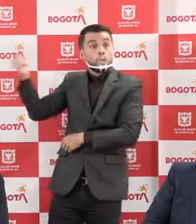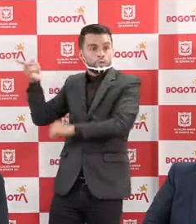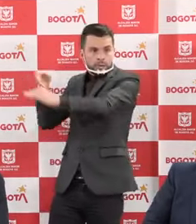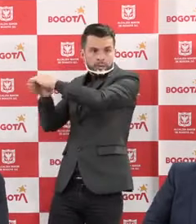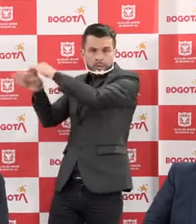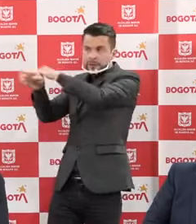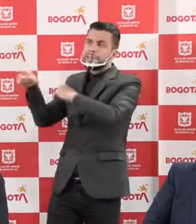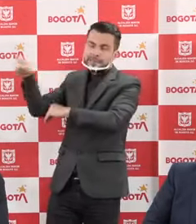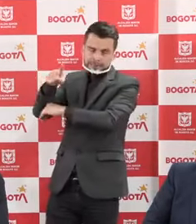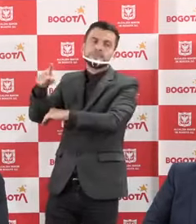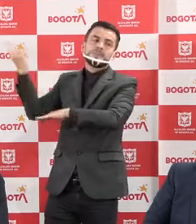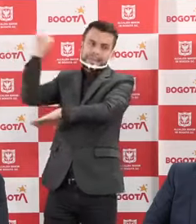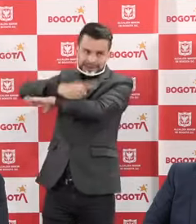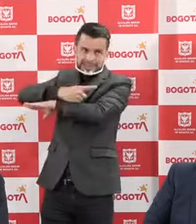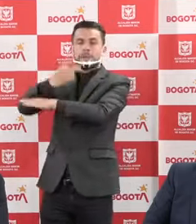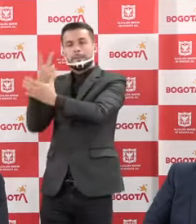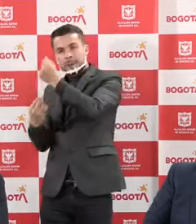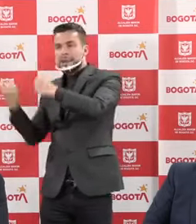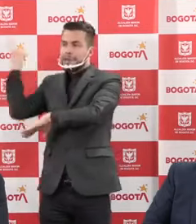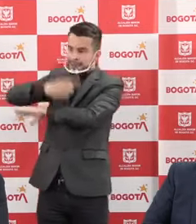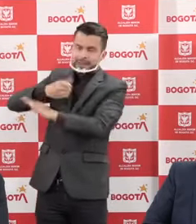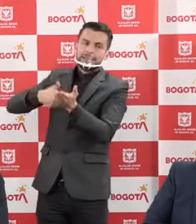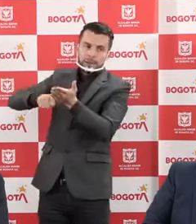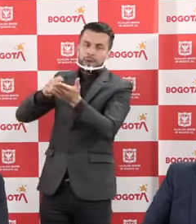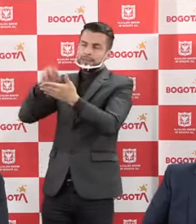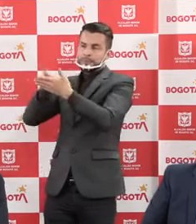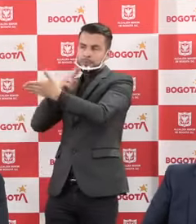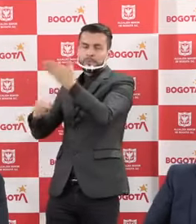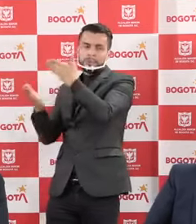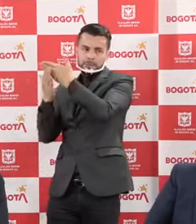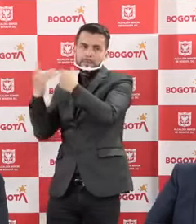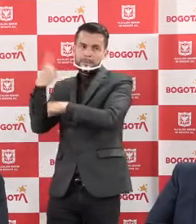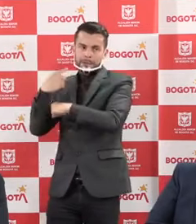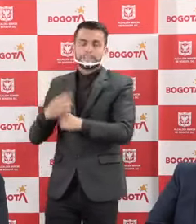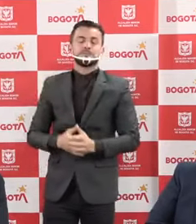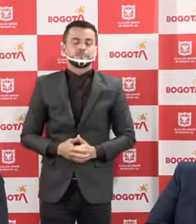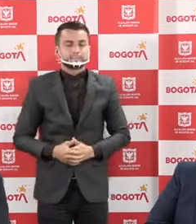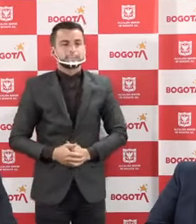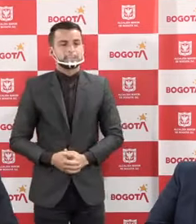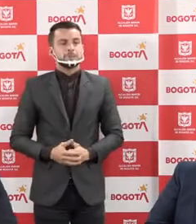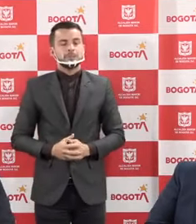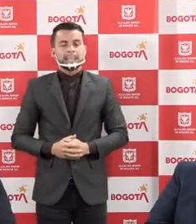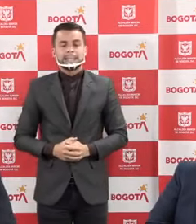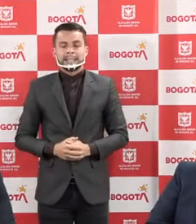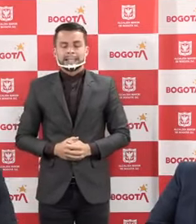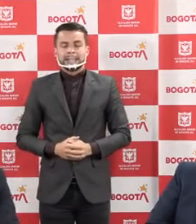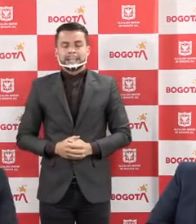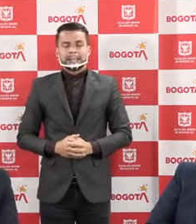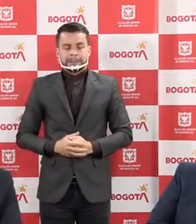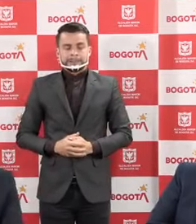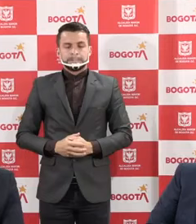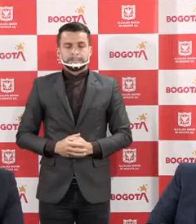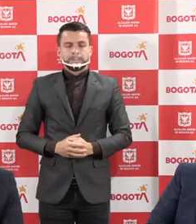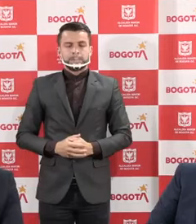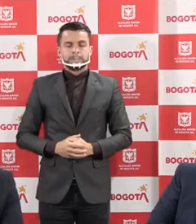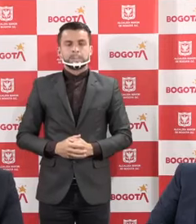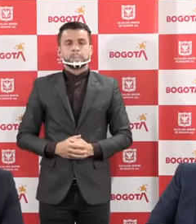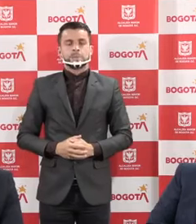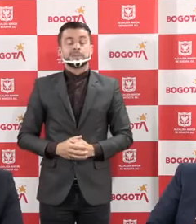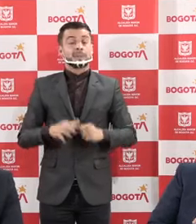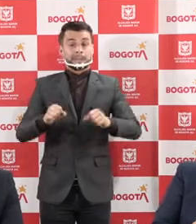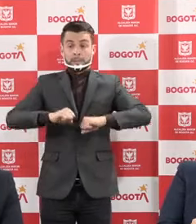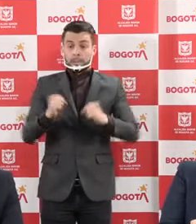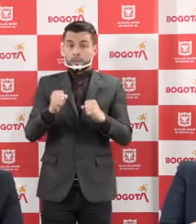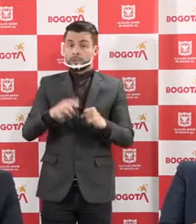días para los grupos informales habían dejado un borrador y no se sabe si quedó definido o qué pasó en